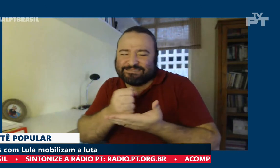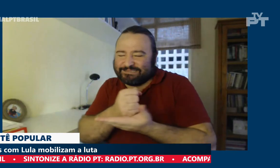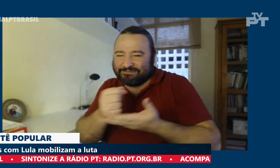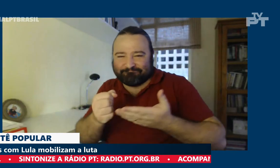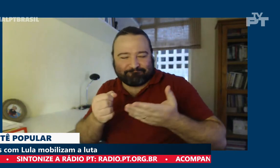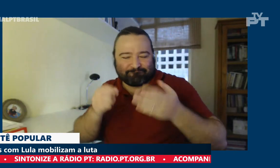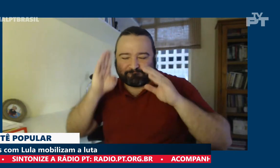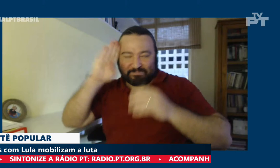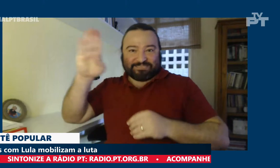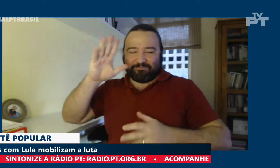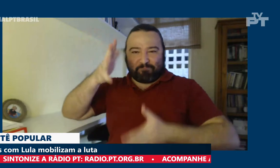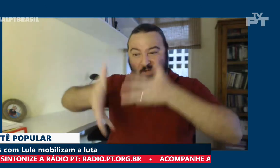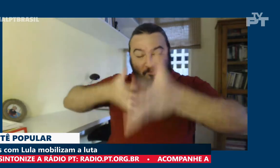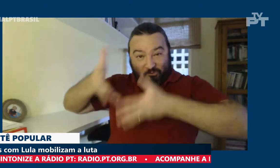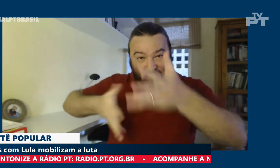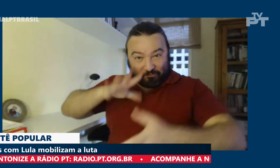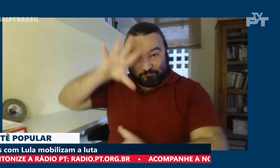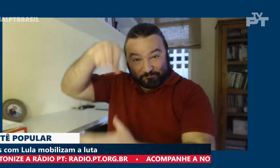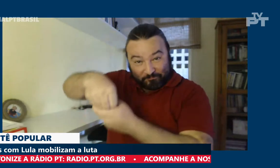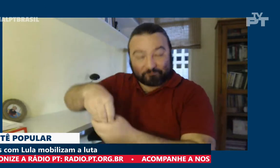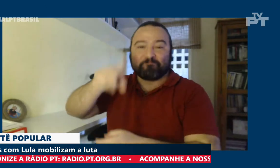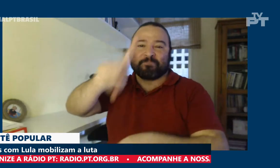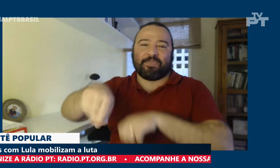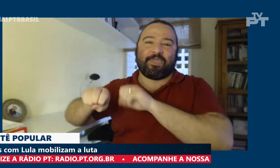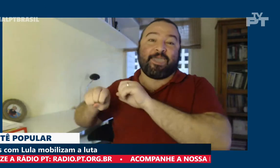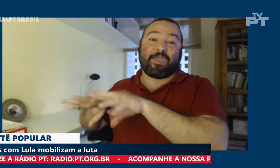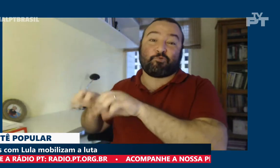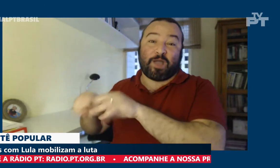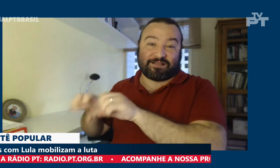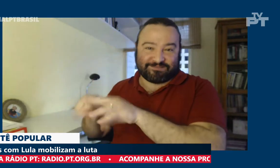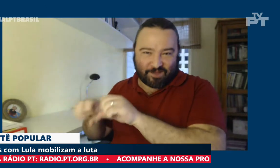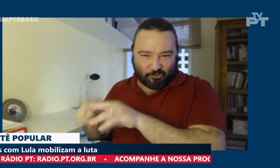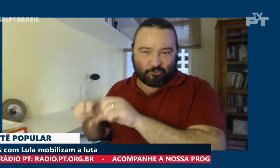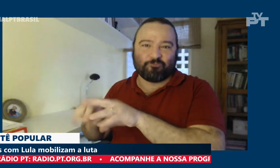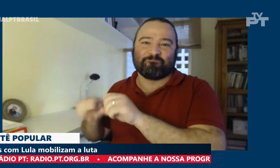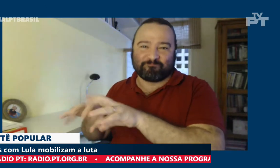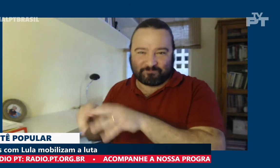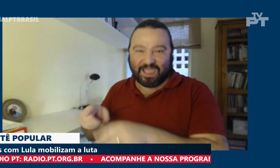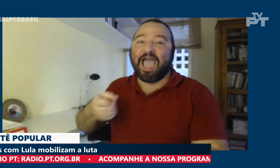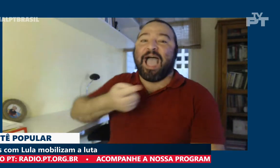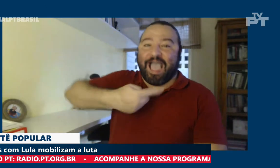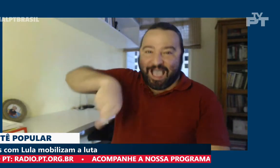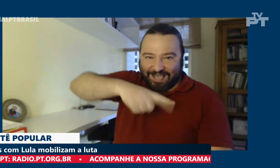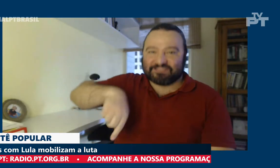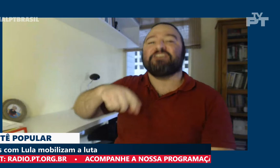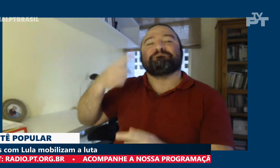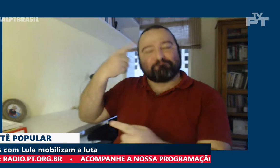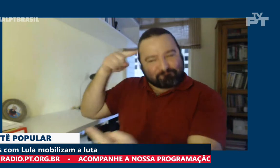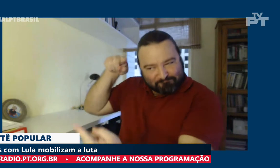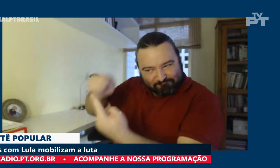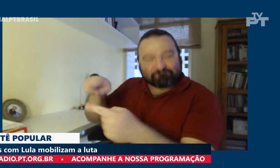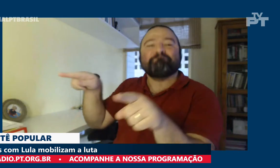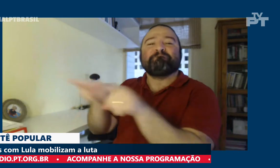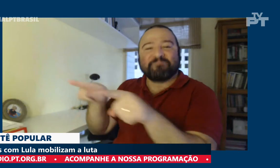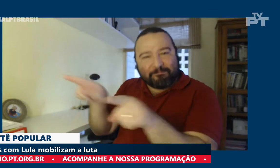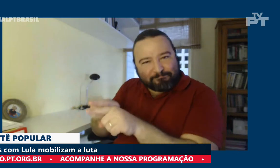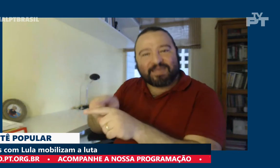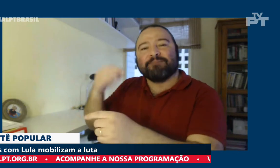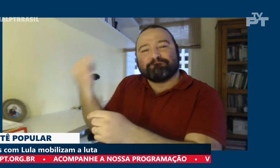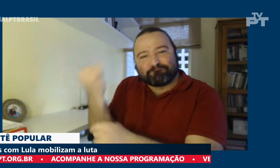penso que é muito importante, né? É muito básico essa questão da língua de sinais. Por exemplo, na